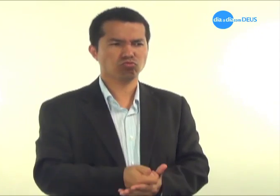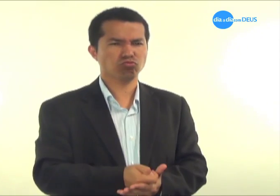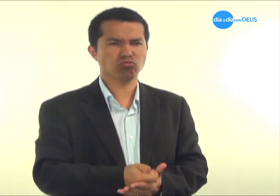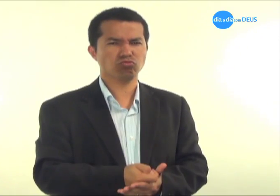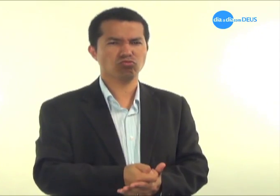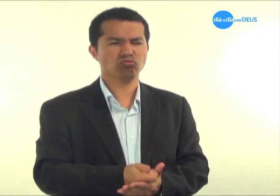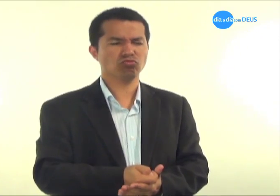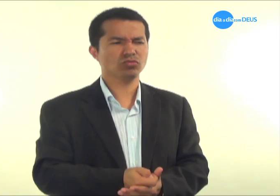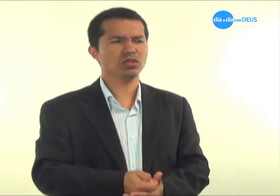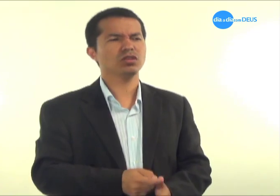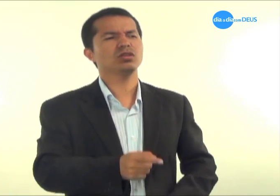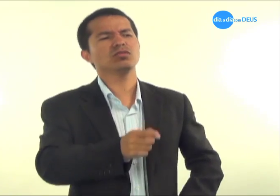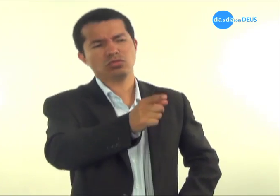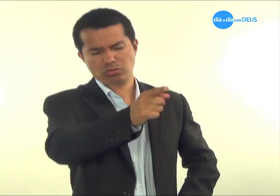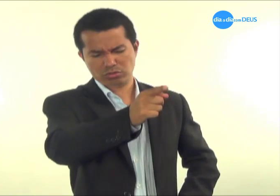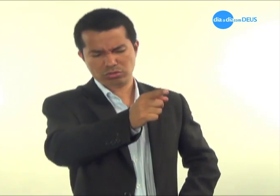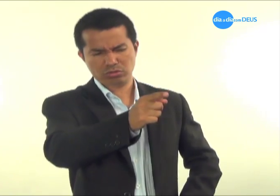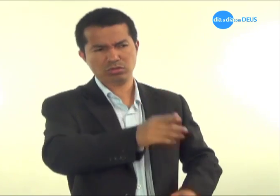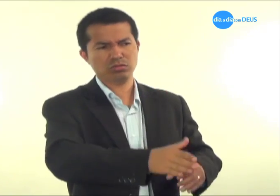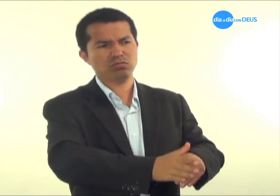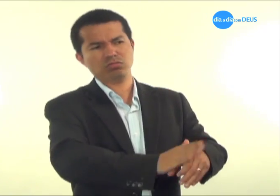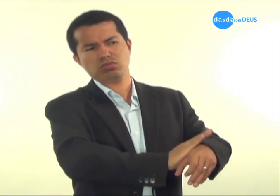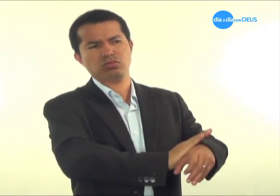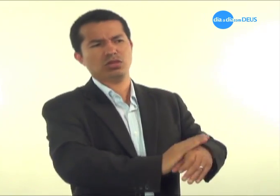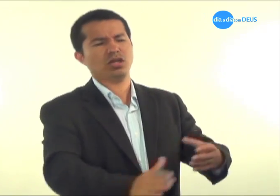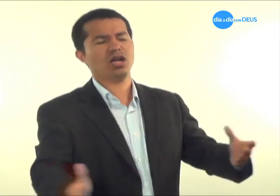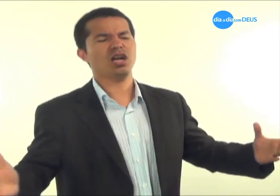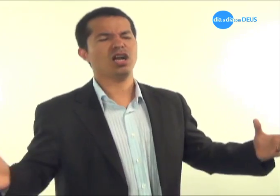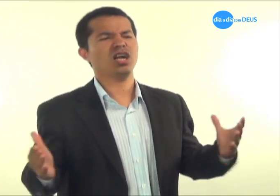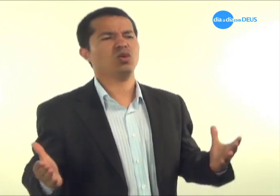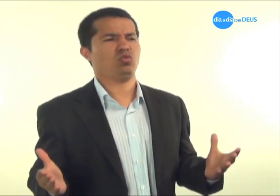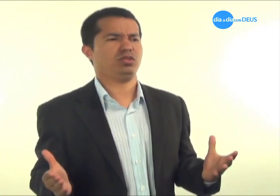só o Filho de Deus tem, diz assim, faz favor de abrir esse caixão.